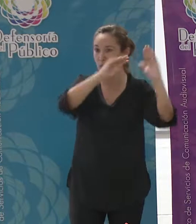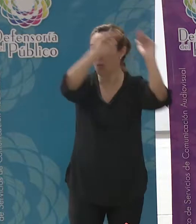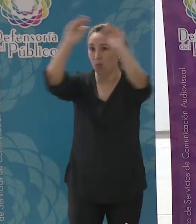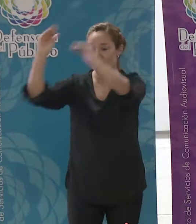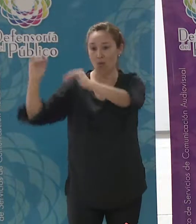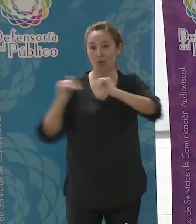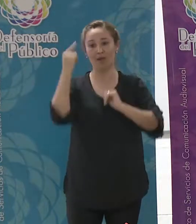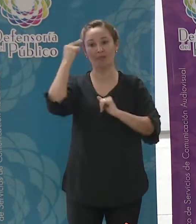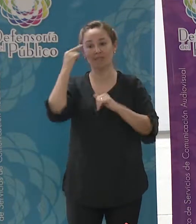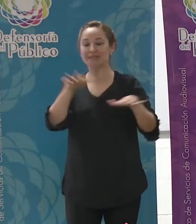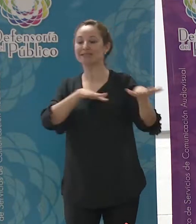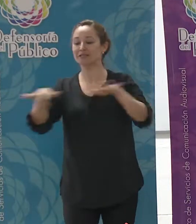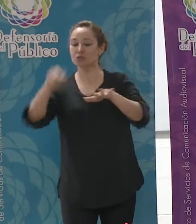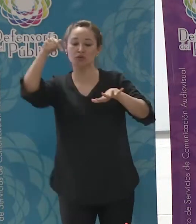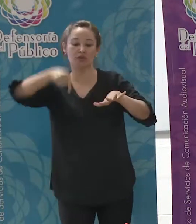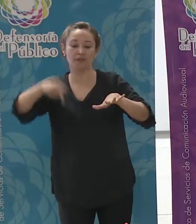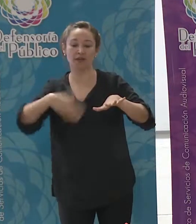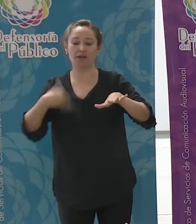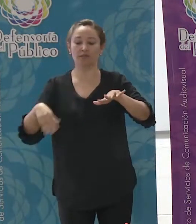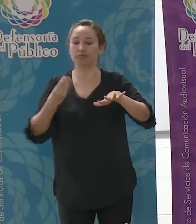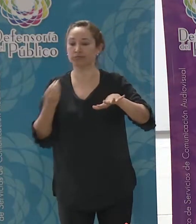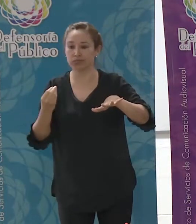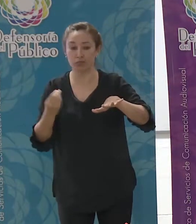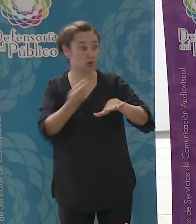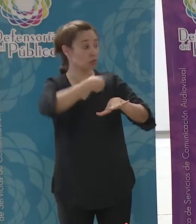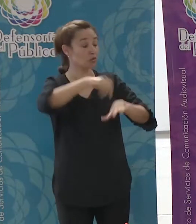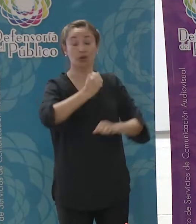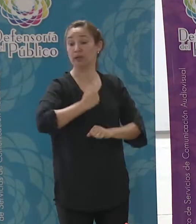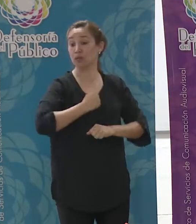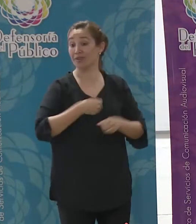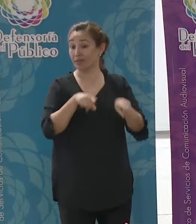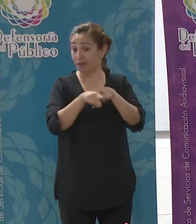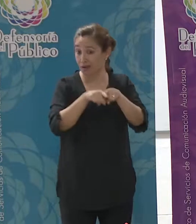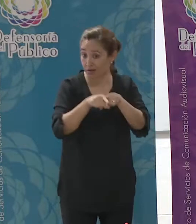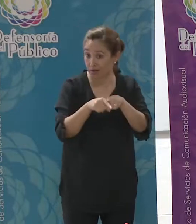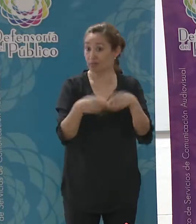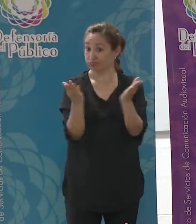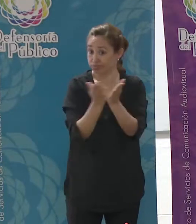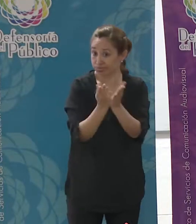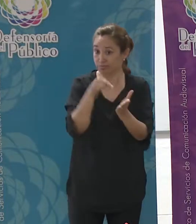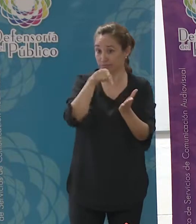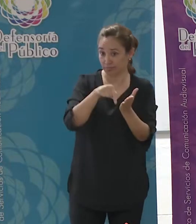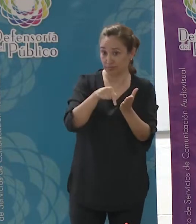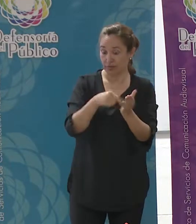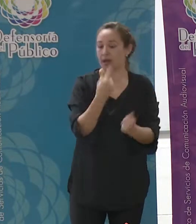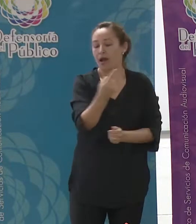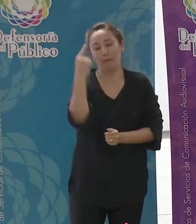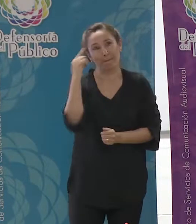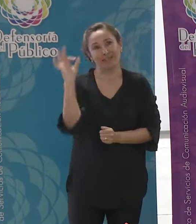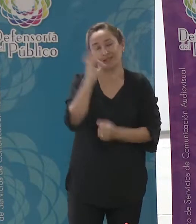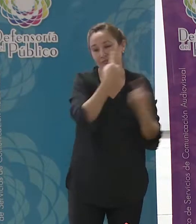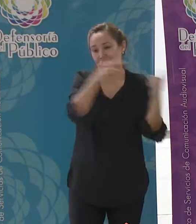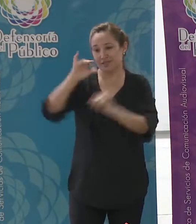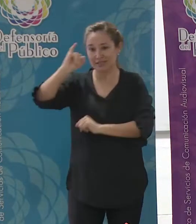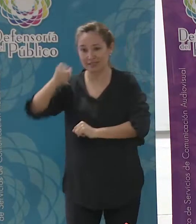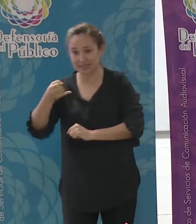nos atraviesan como medios públicos y universitarios. Aunque tenemos visiones compartidas, cada una tiene su línea editorial